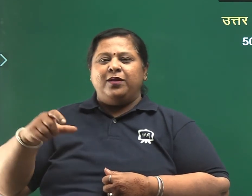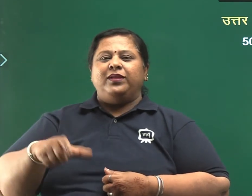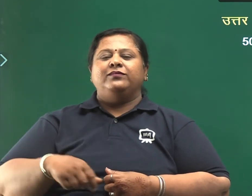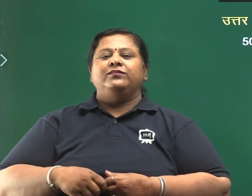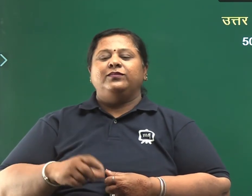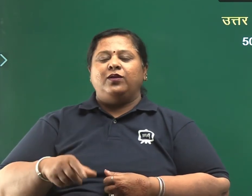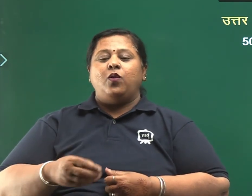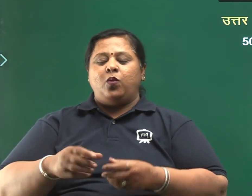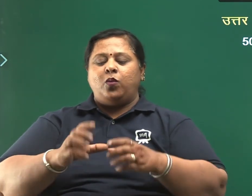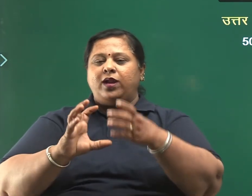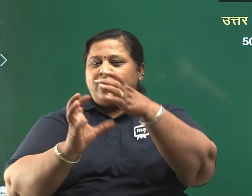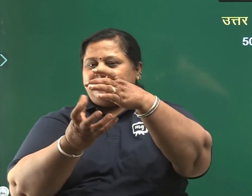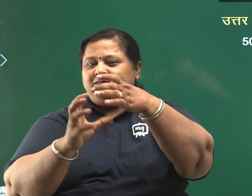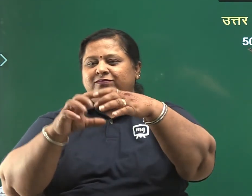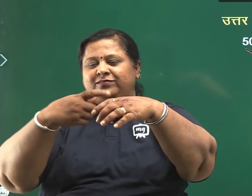लोटा